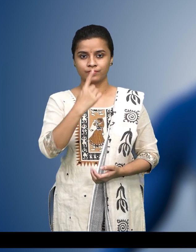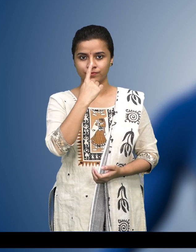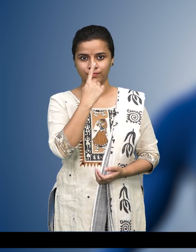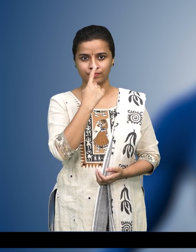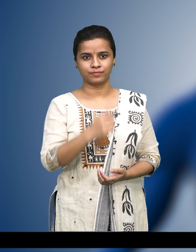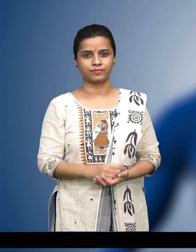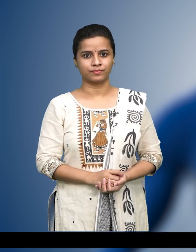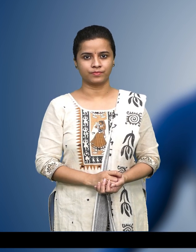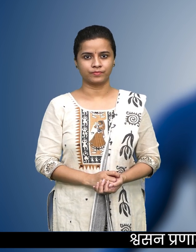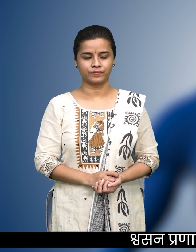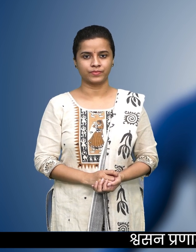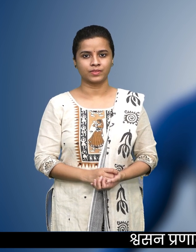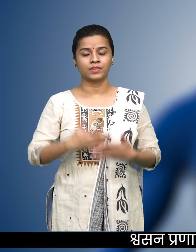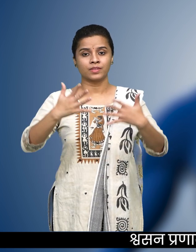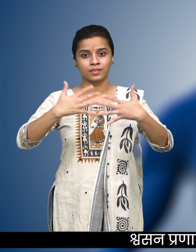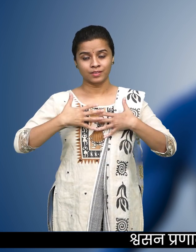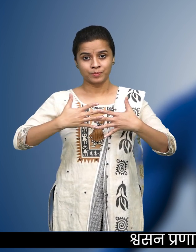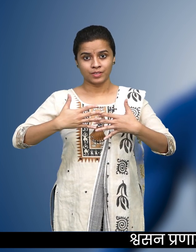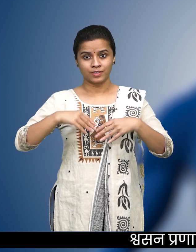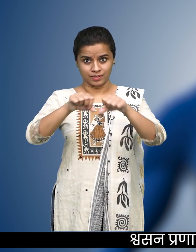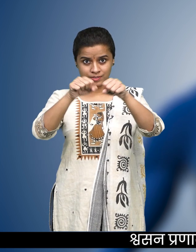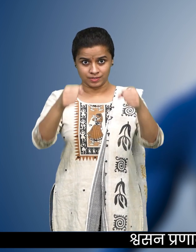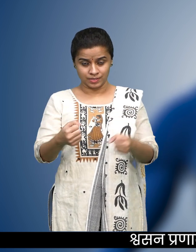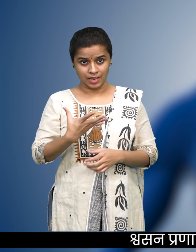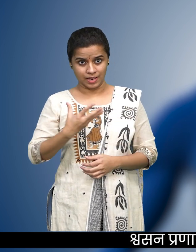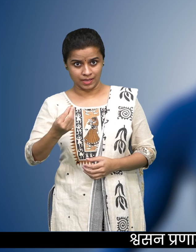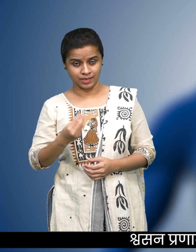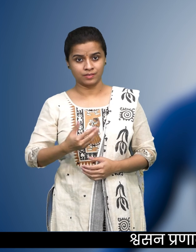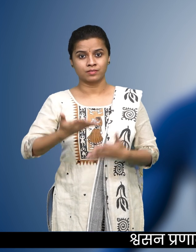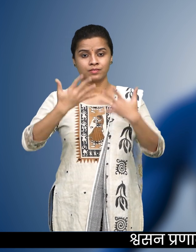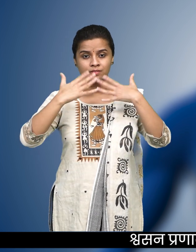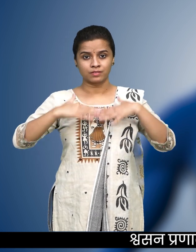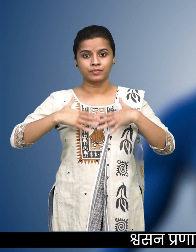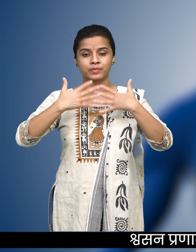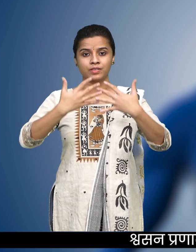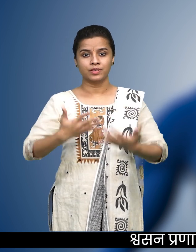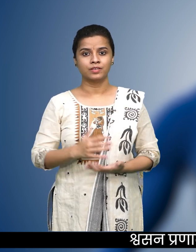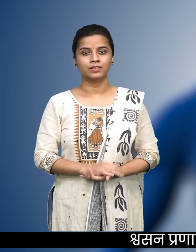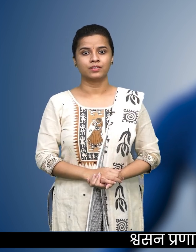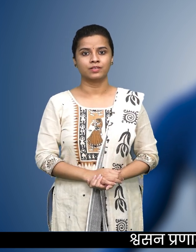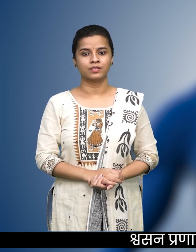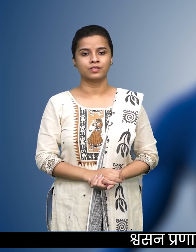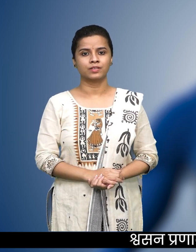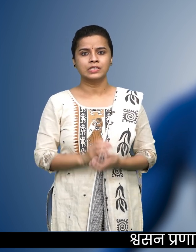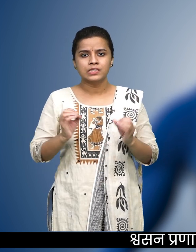नाक. श्वसन प्रणाली आणि श्वासोच्छ्वास नाकाने सुरू होतात.